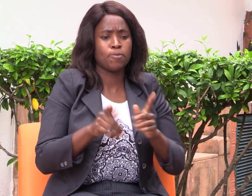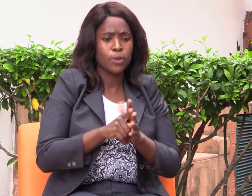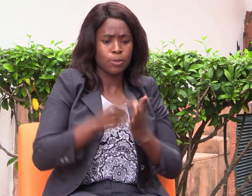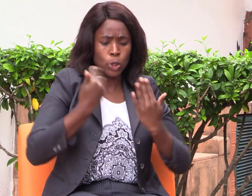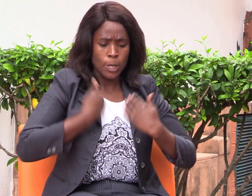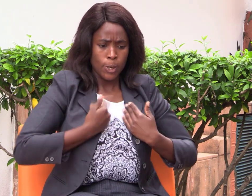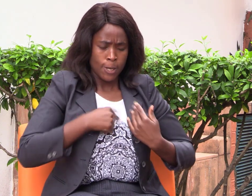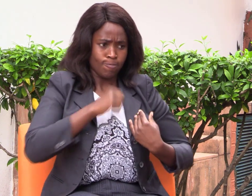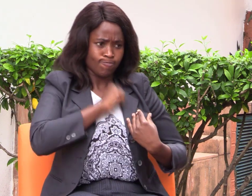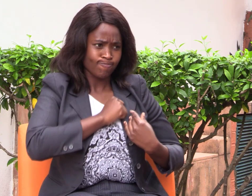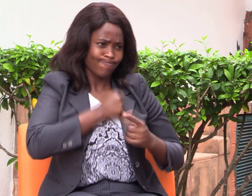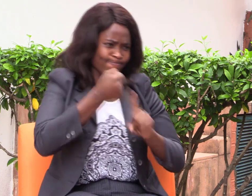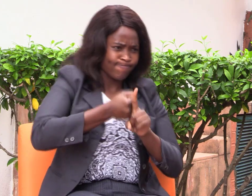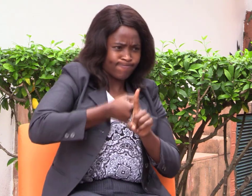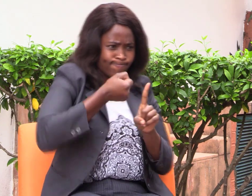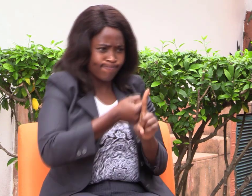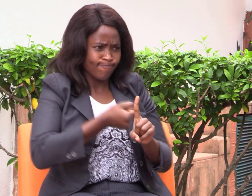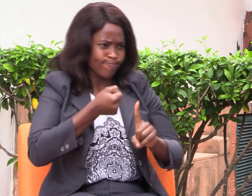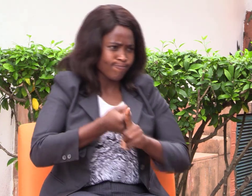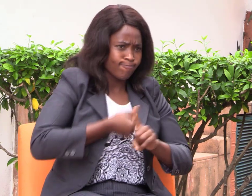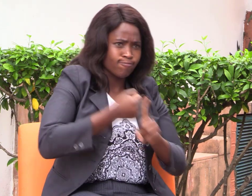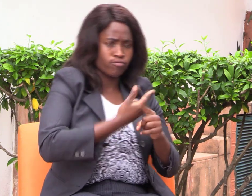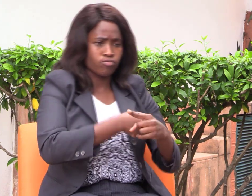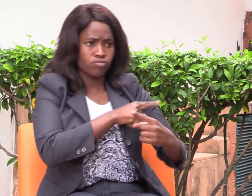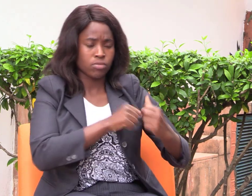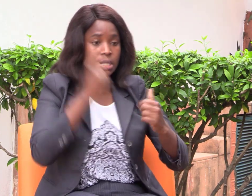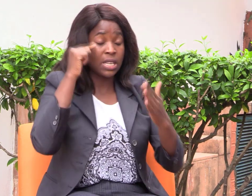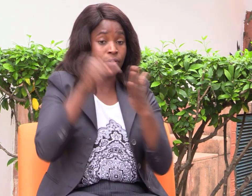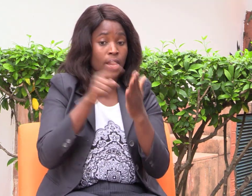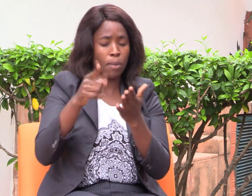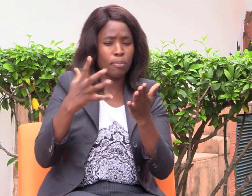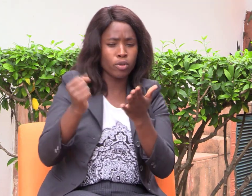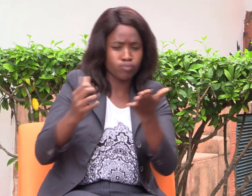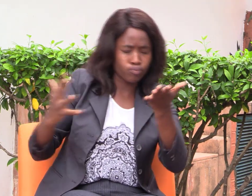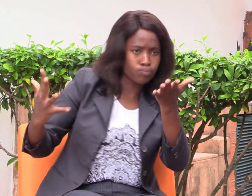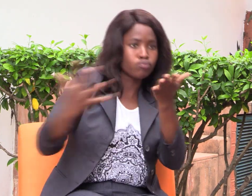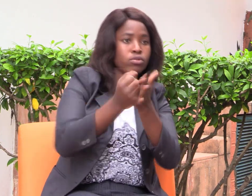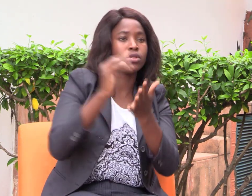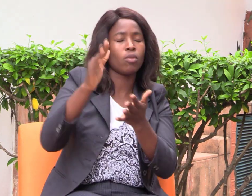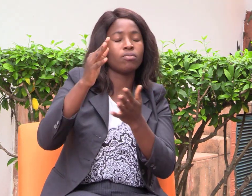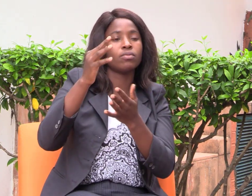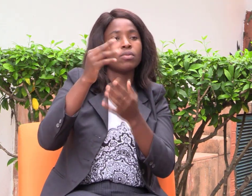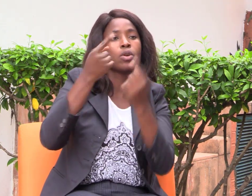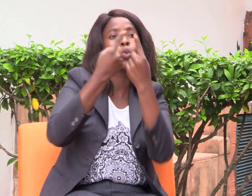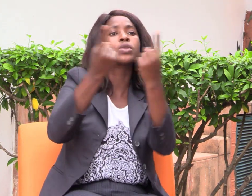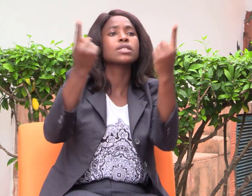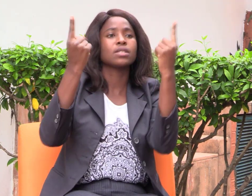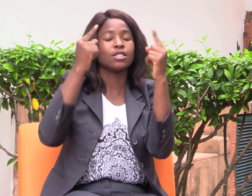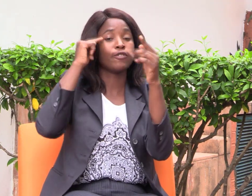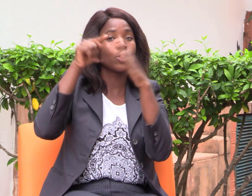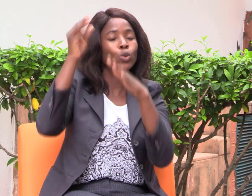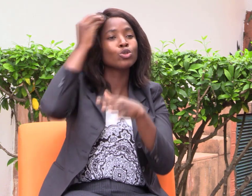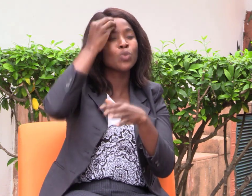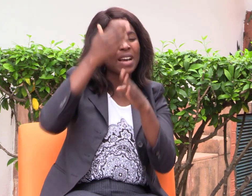avançar, continuar com a minha vida e persistir, então, até conseguir alcançar os